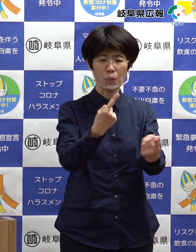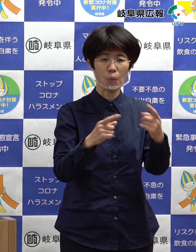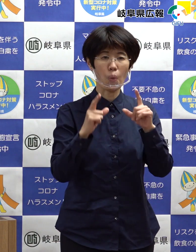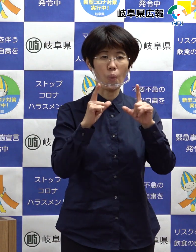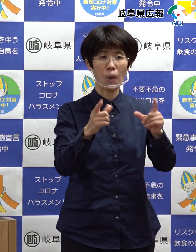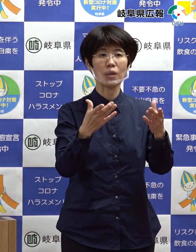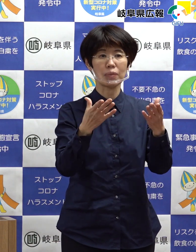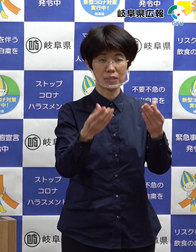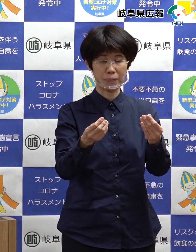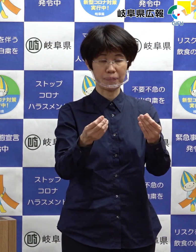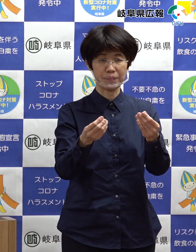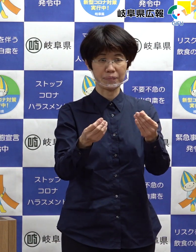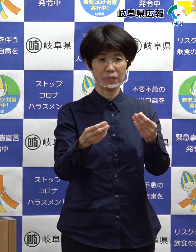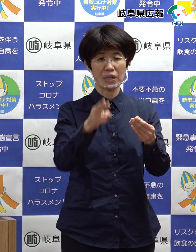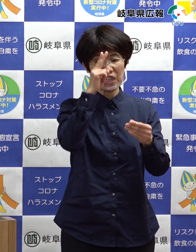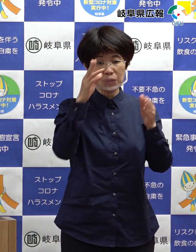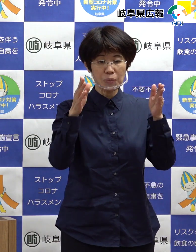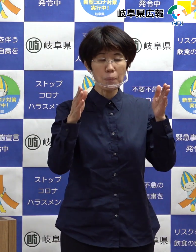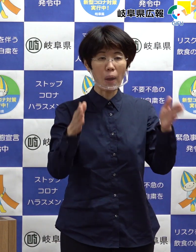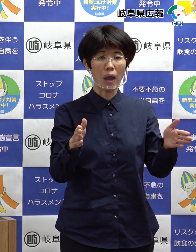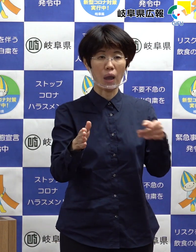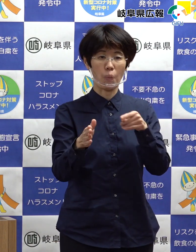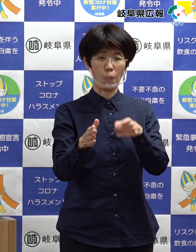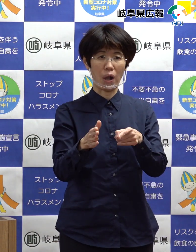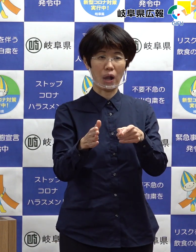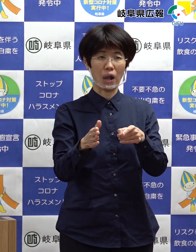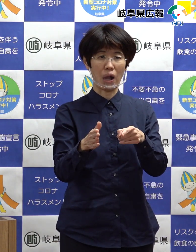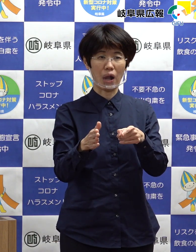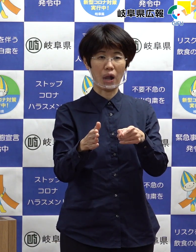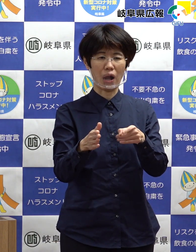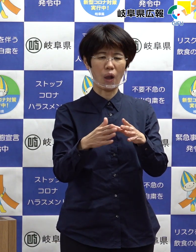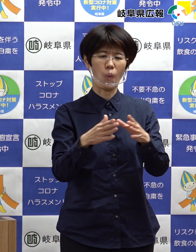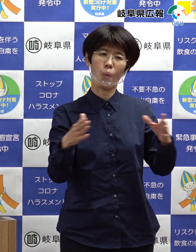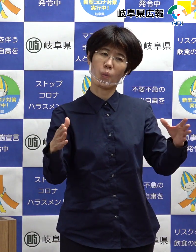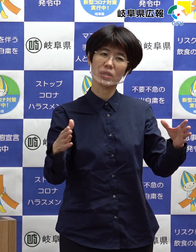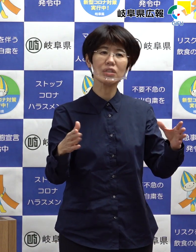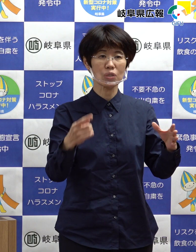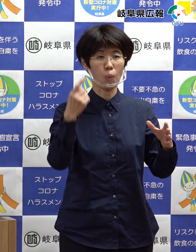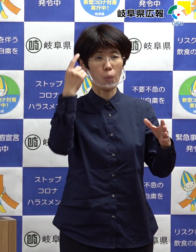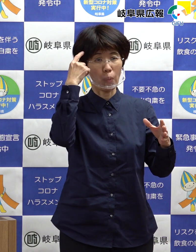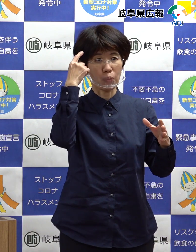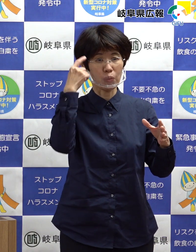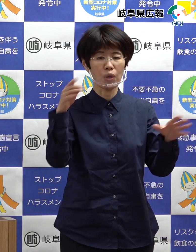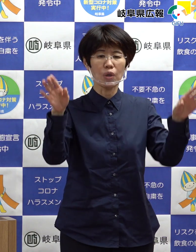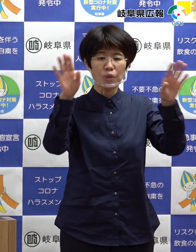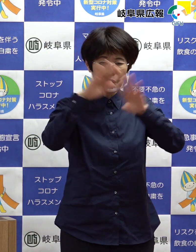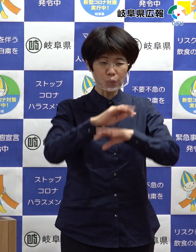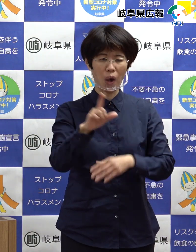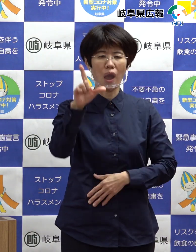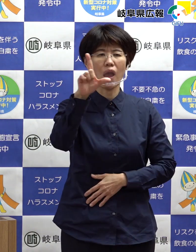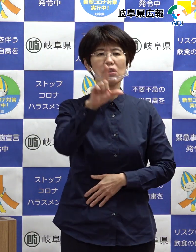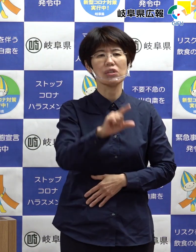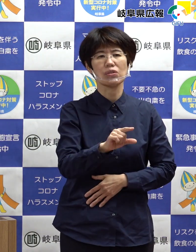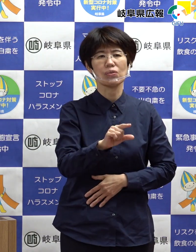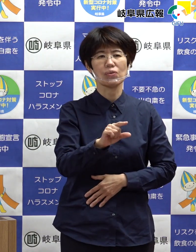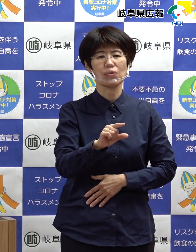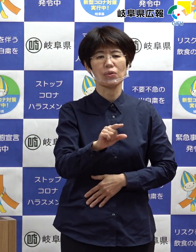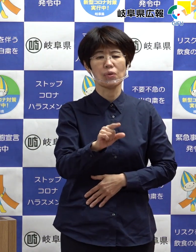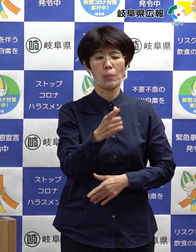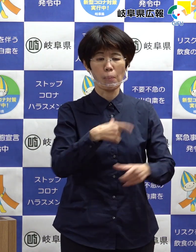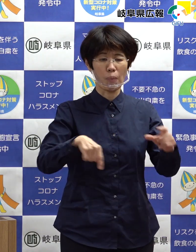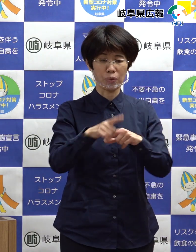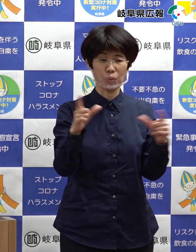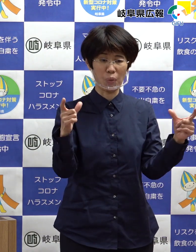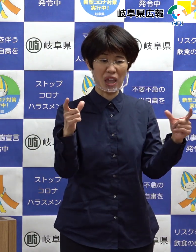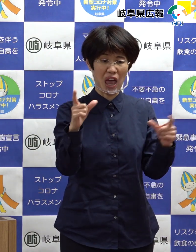告がありまして、昼間についてですね、まだまだ多いのではないかと、夜はかなり減ってきてはいると、しかしもっと減らす必要